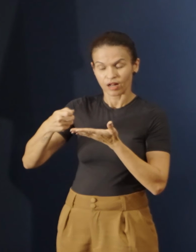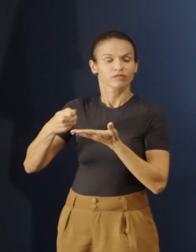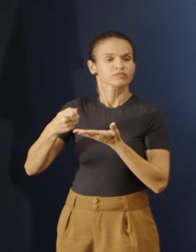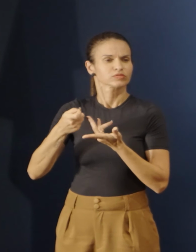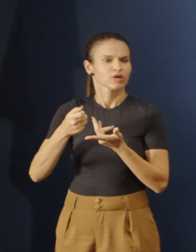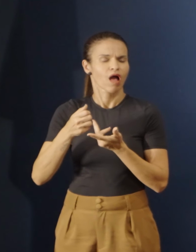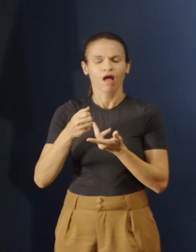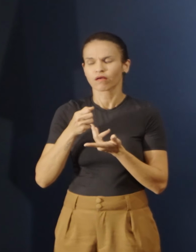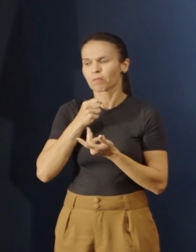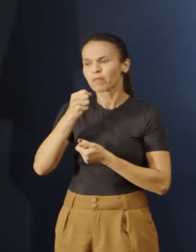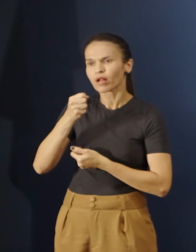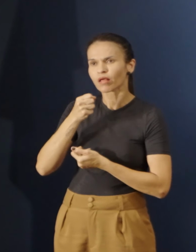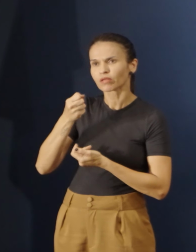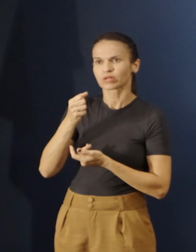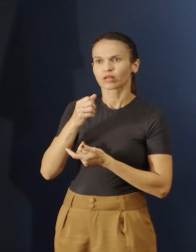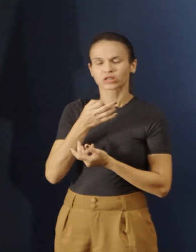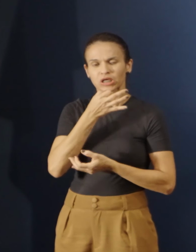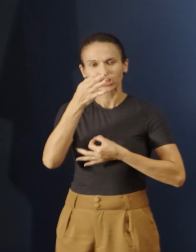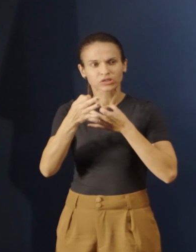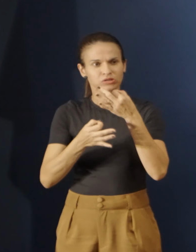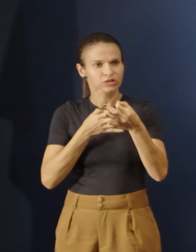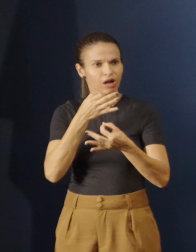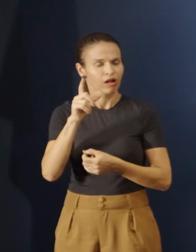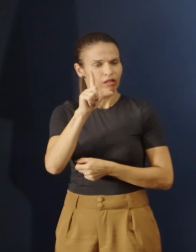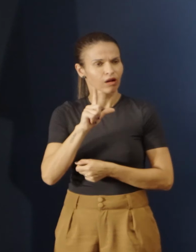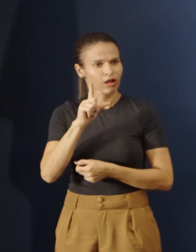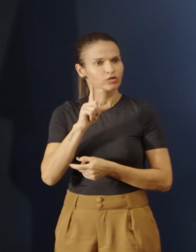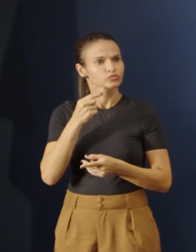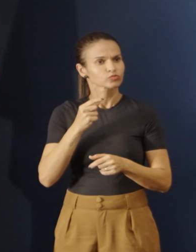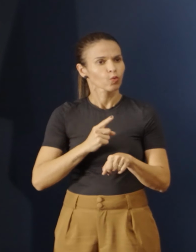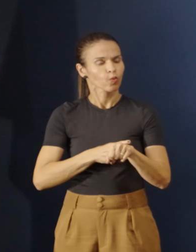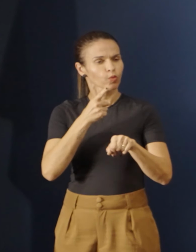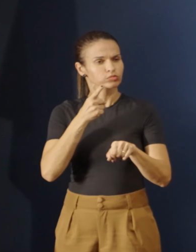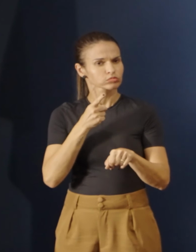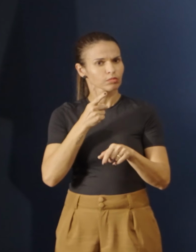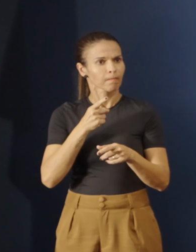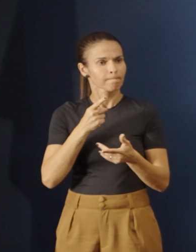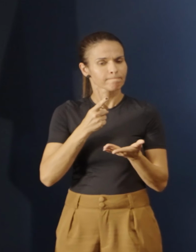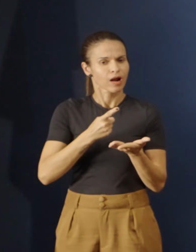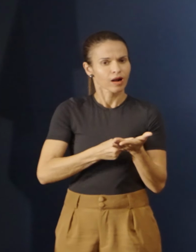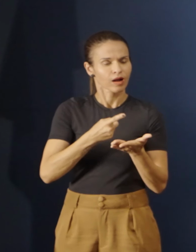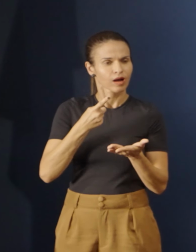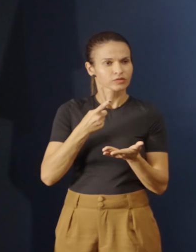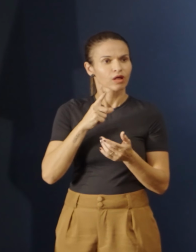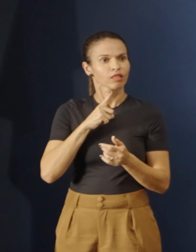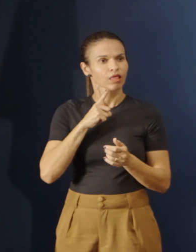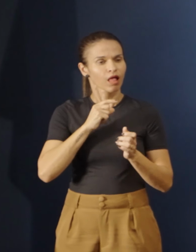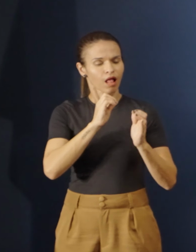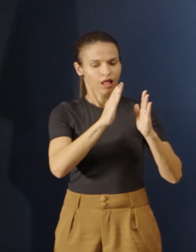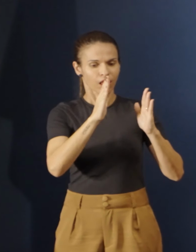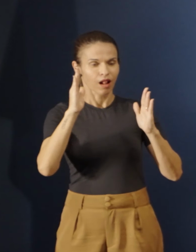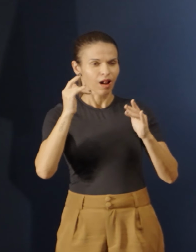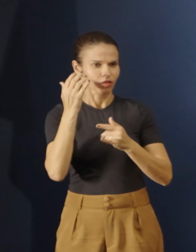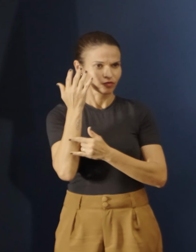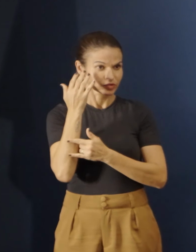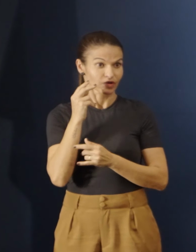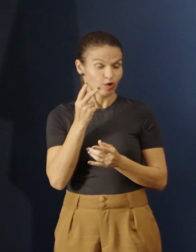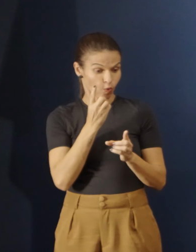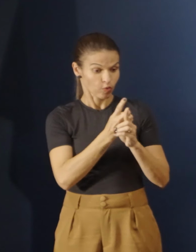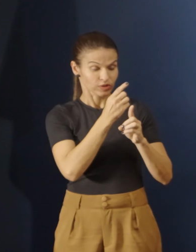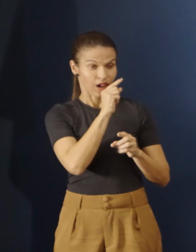alguma coisa de crítico literário sobre o romance Encontro Marcado. Gente, está lá a exposição no acervo dos Estudos Mineiros, só aí na UFMG que vocês vão ver